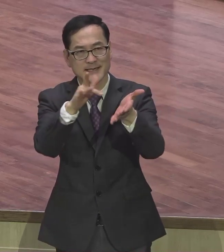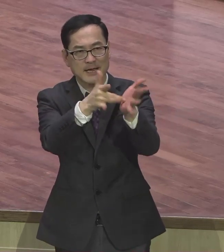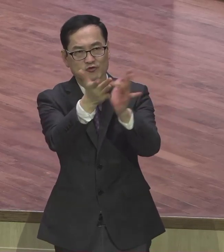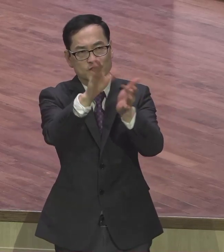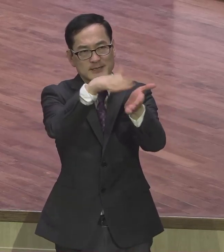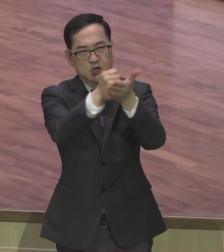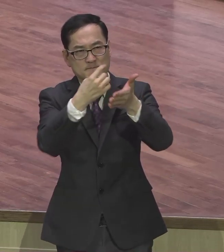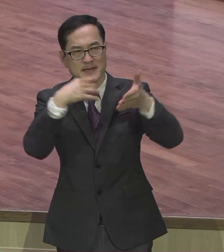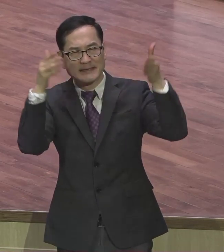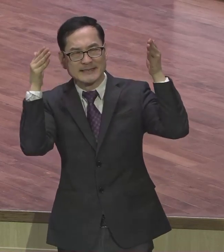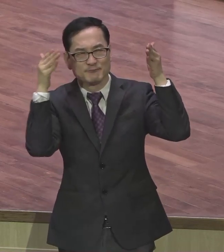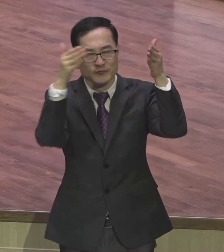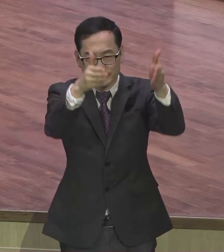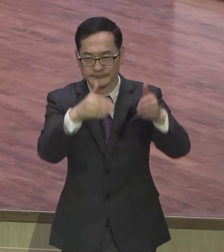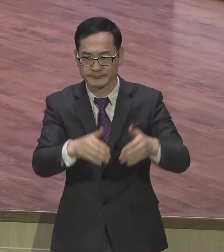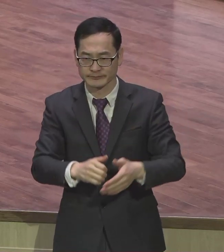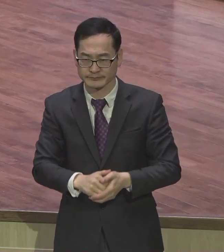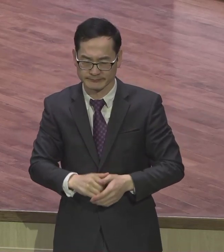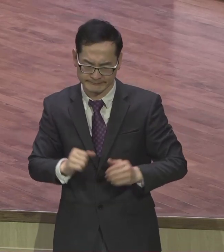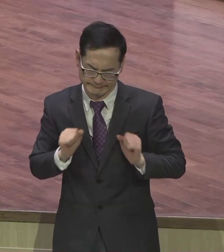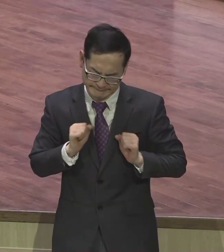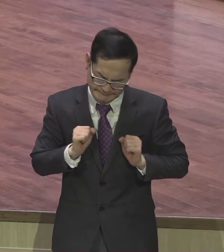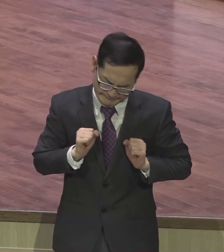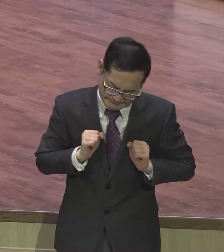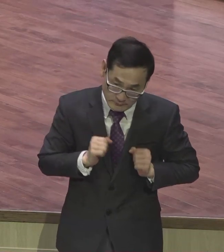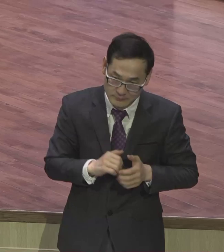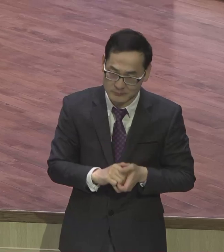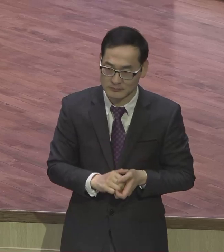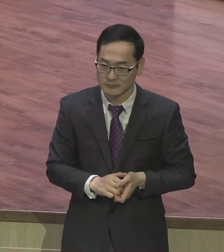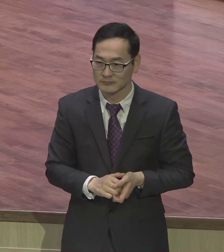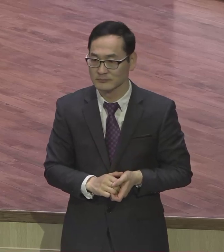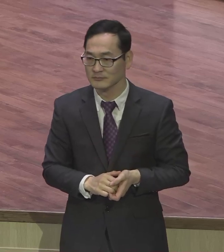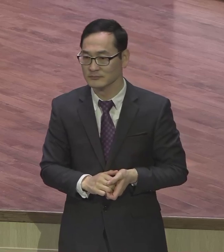입술에 한다고 지나가면서 믿지도 않으면서 떠든다고 응답이 옵니까